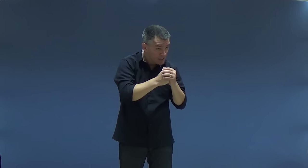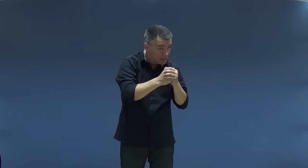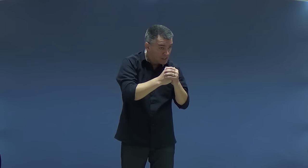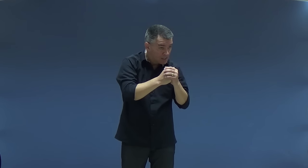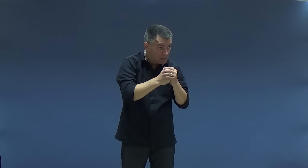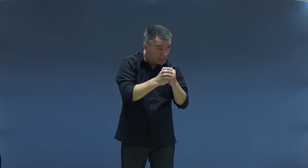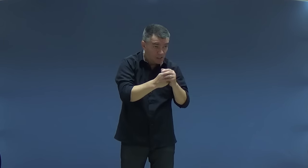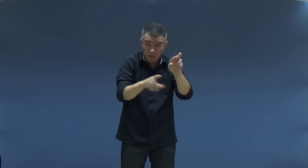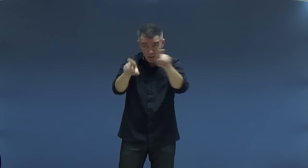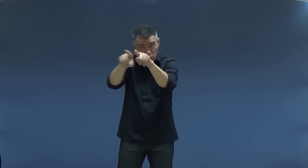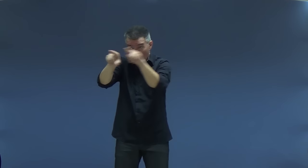Amém?